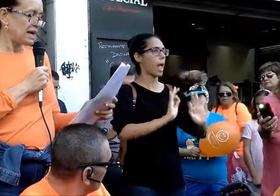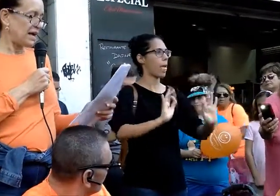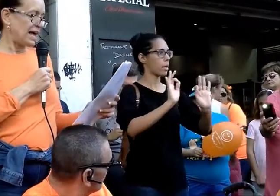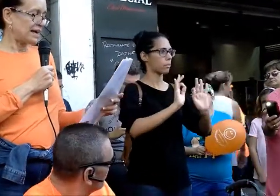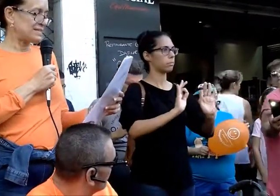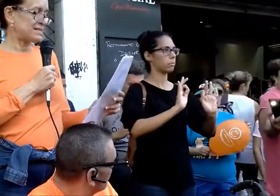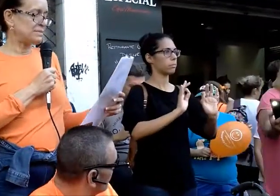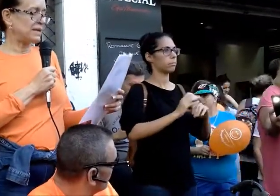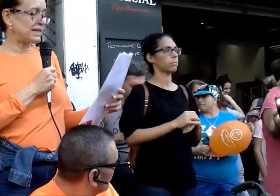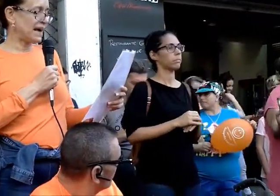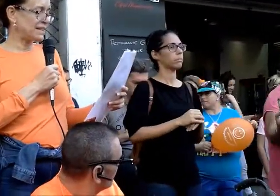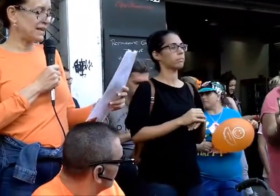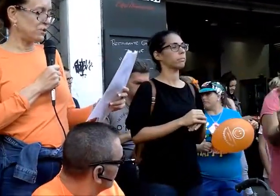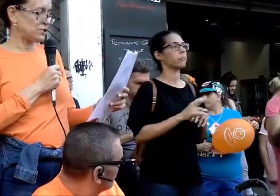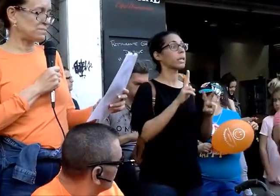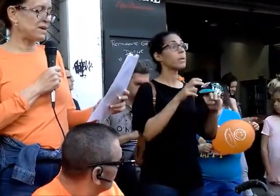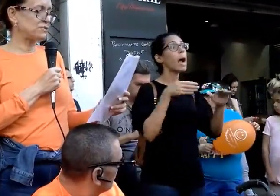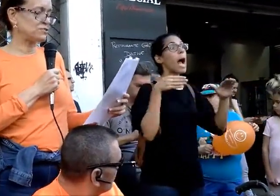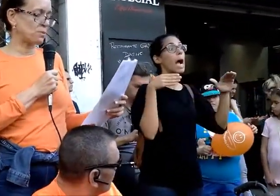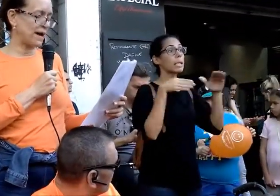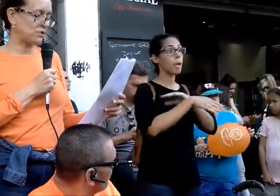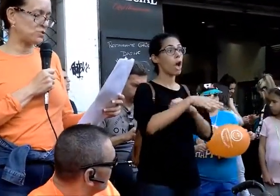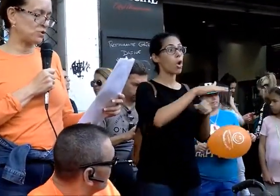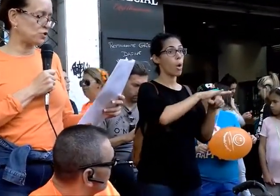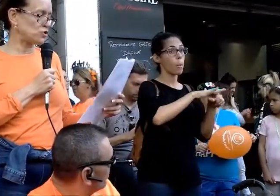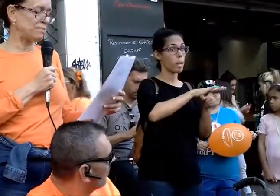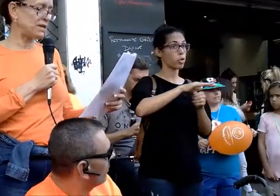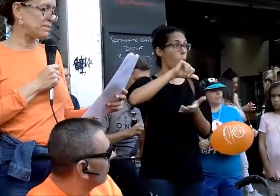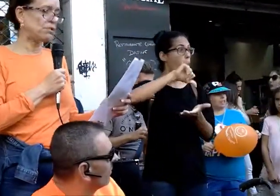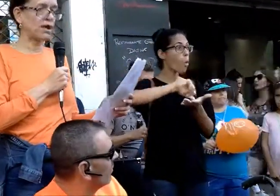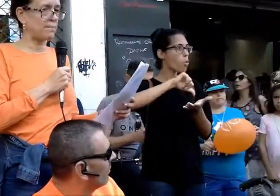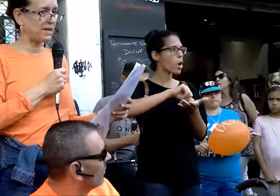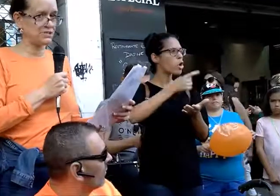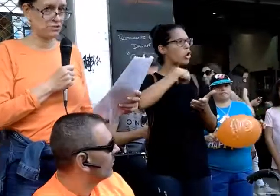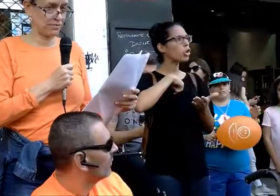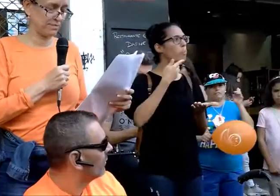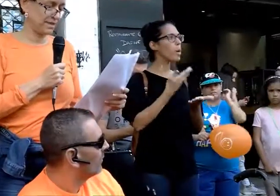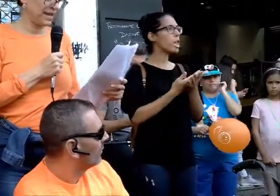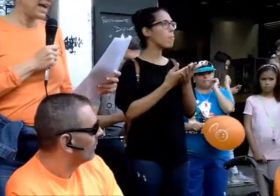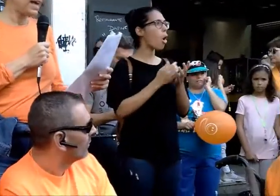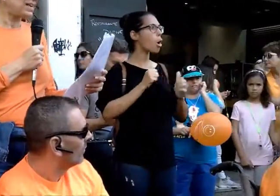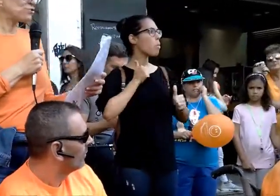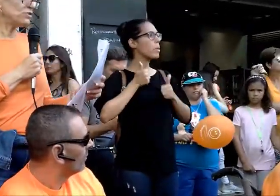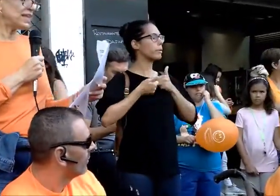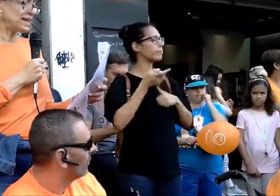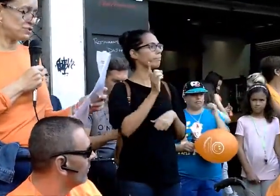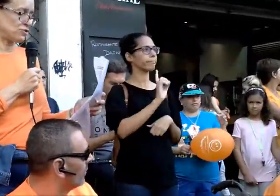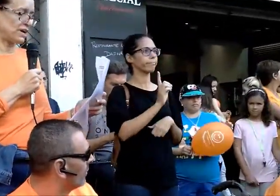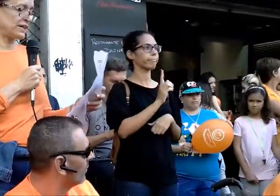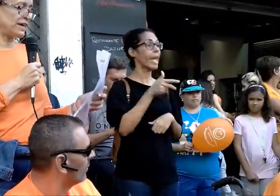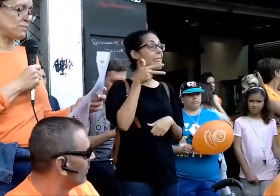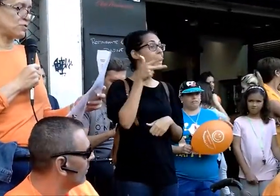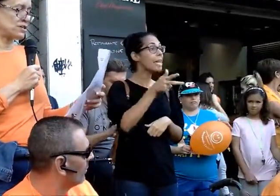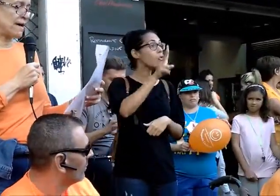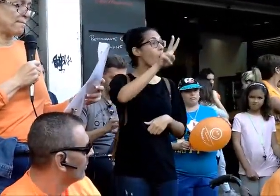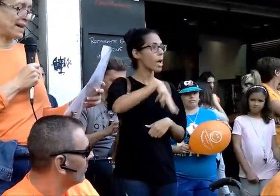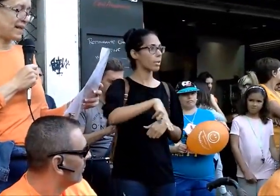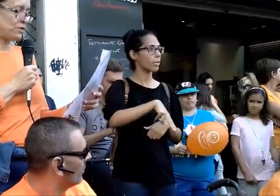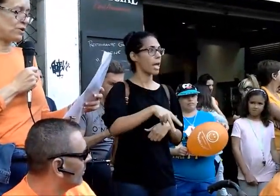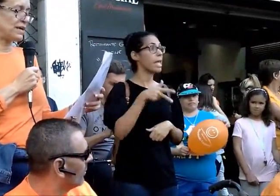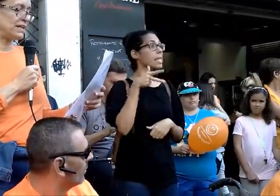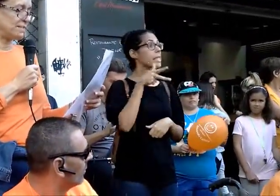La accesibilidad en los espacios urbanos no se pide por capricho. Es un derecho que tenemos